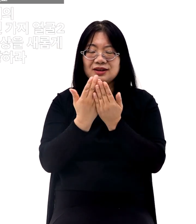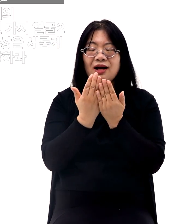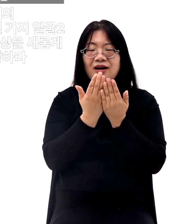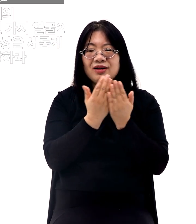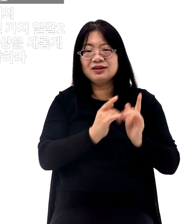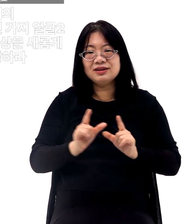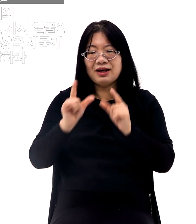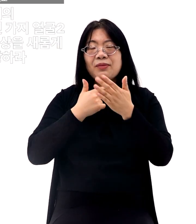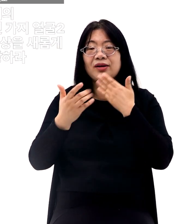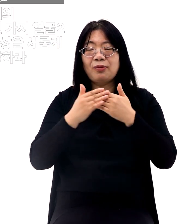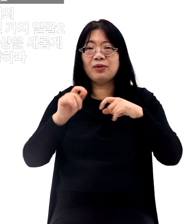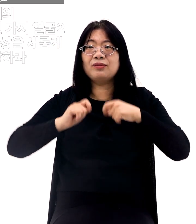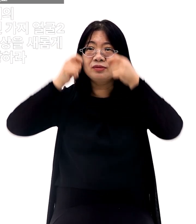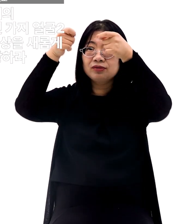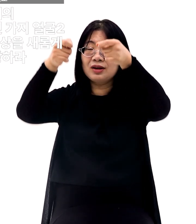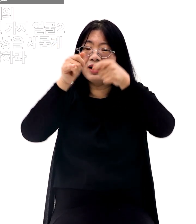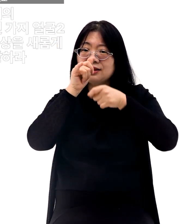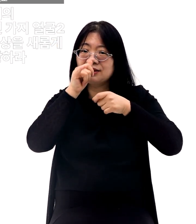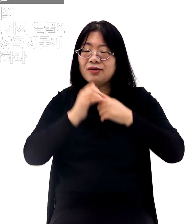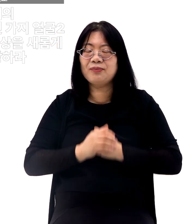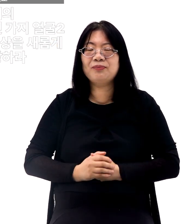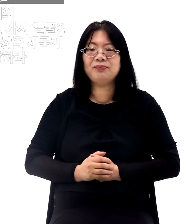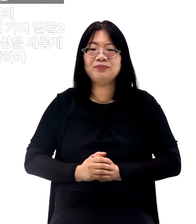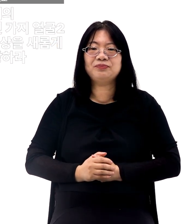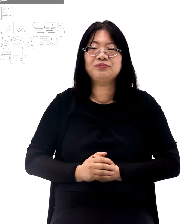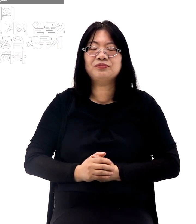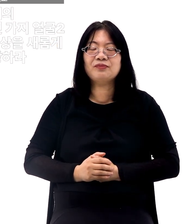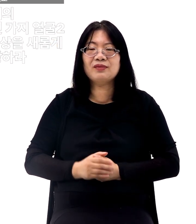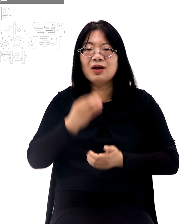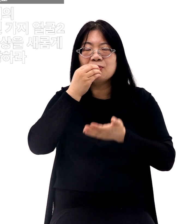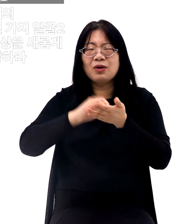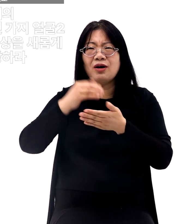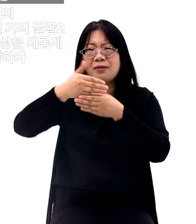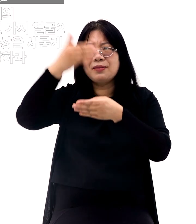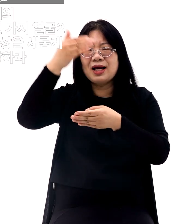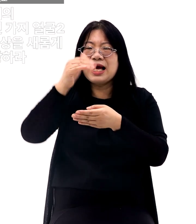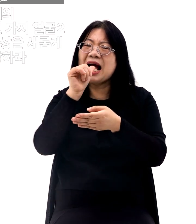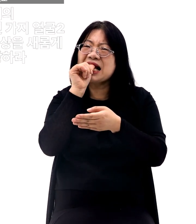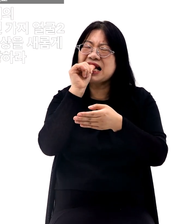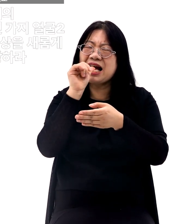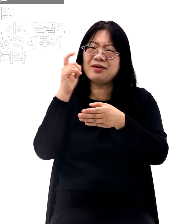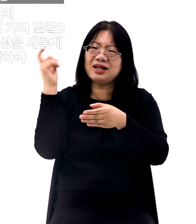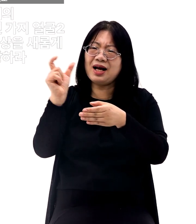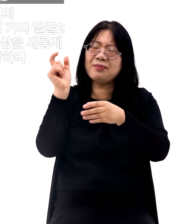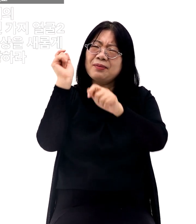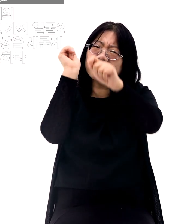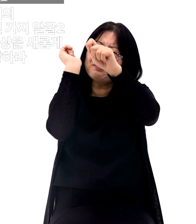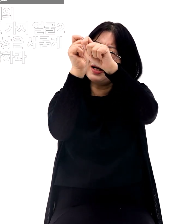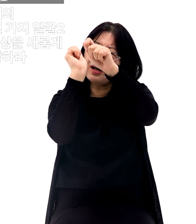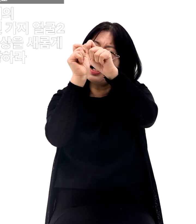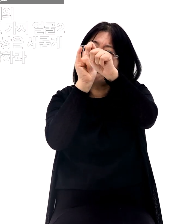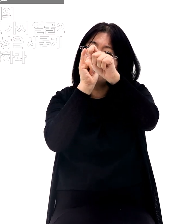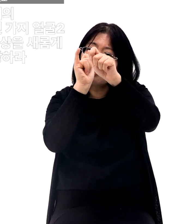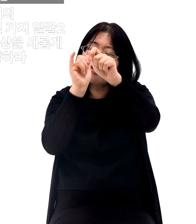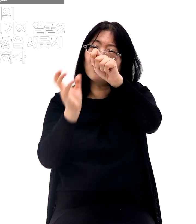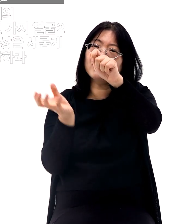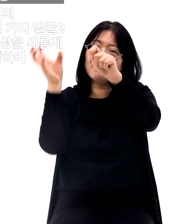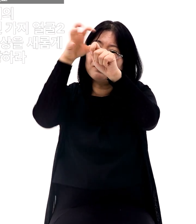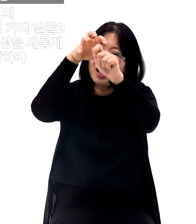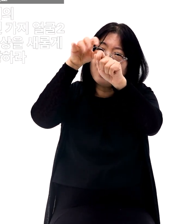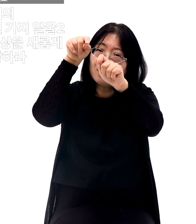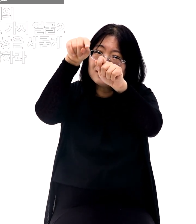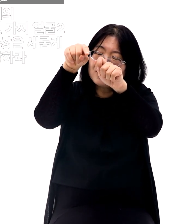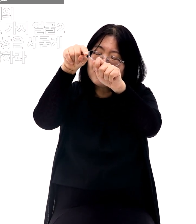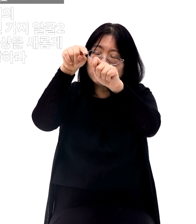그 못이 담벼락에 탄탄하게 박혀 있을 때까지는 거기에 걸린 것들이 온전해져요. 온전히